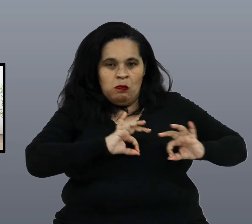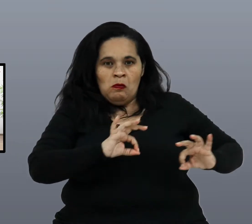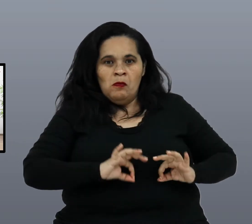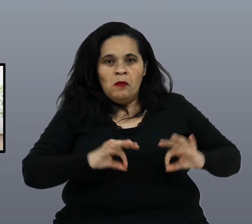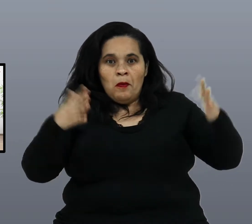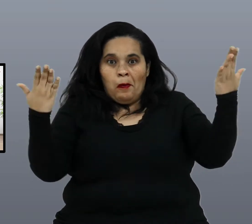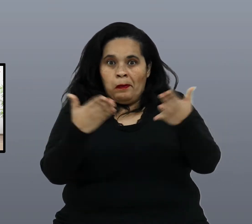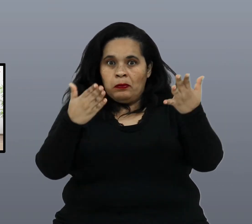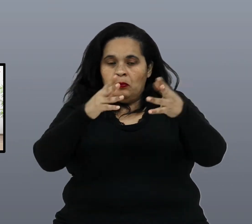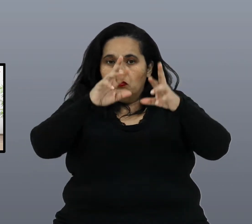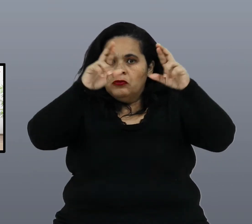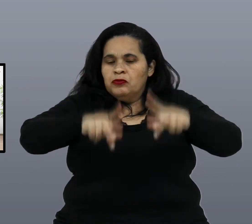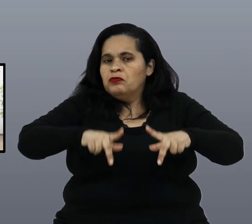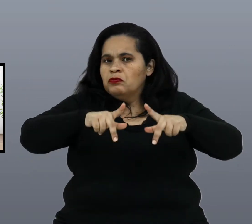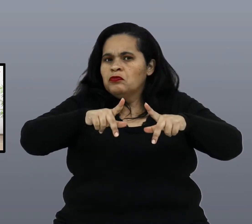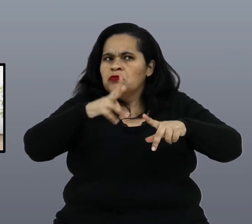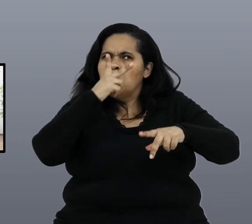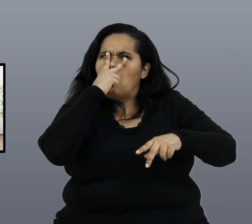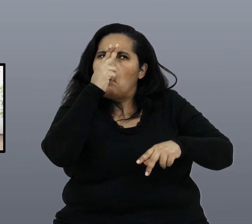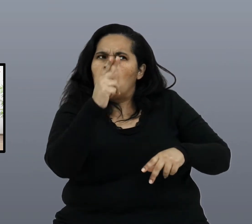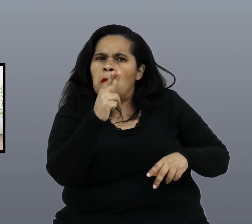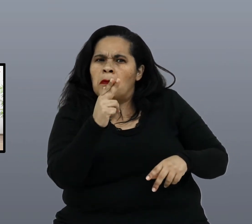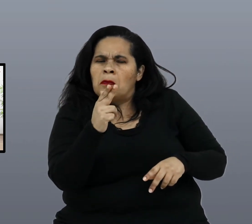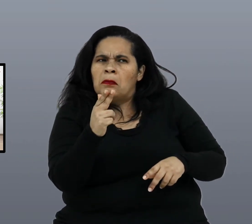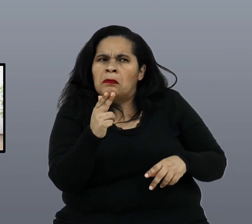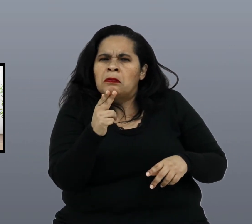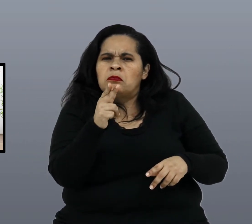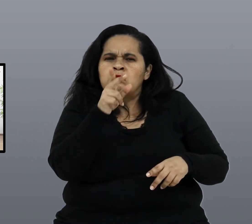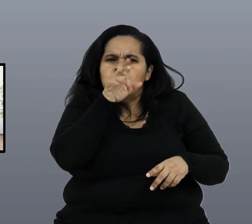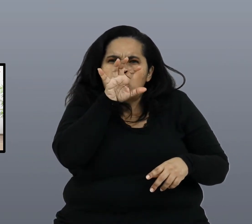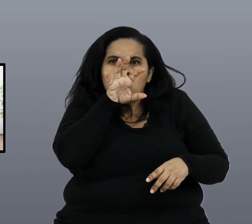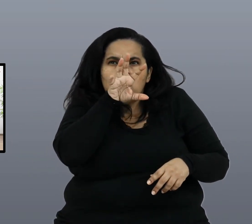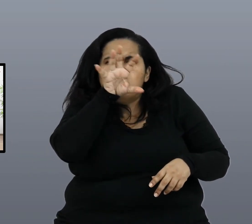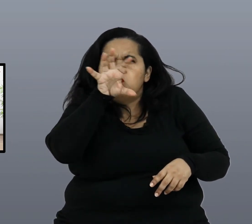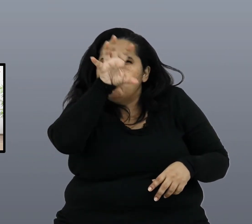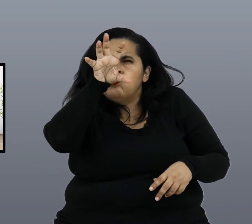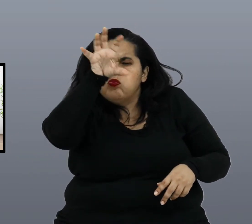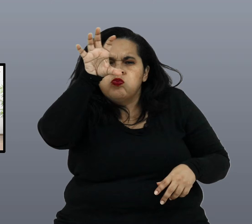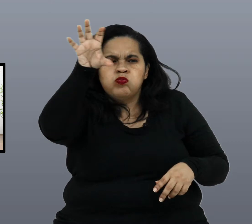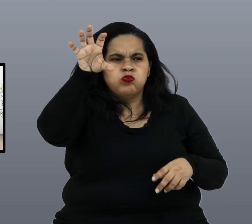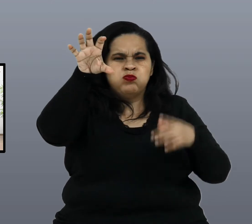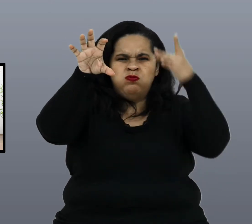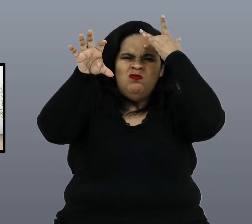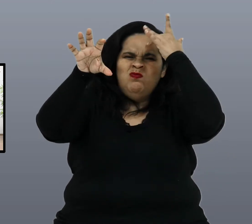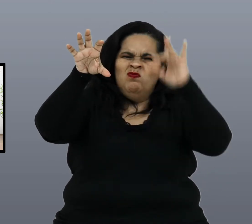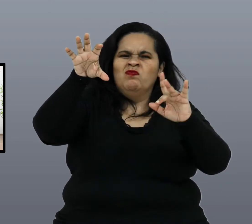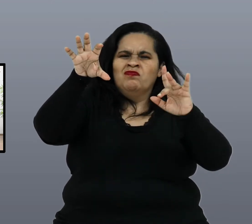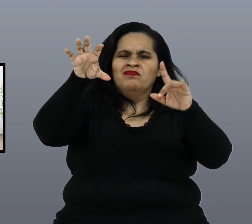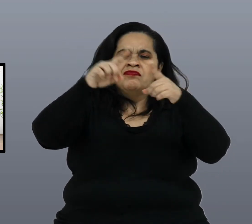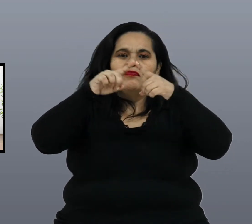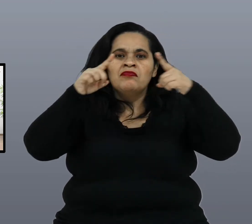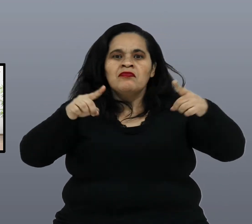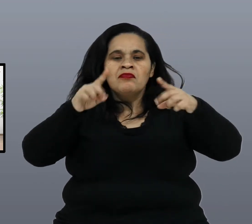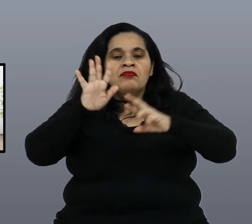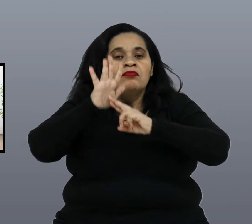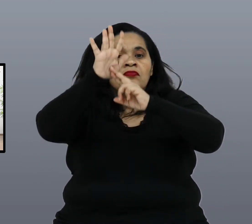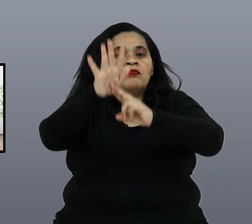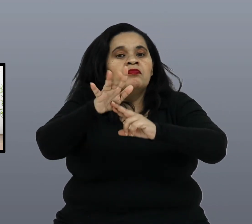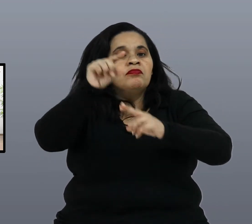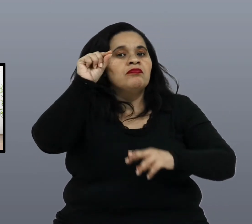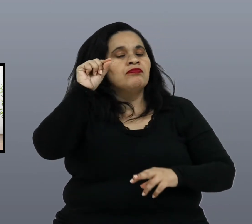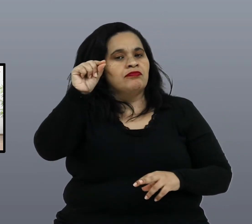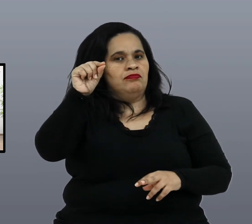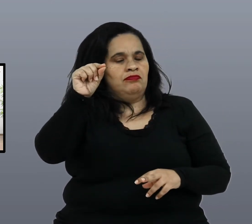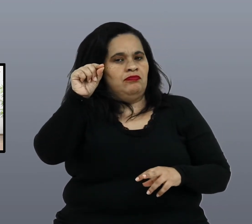de um dragão, uma serpente, é um negócio, não dá para descrever. Sim, não dá para descrever. Mas o que ele representa? O que